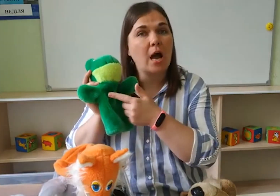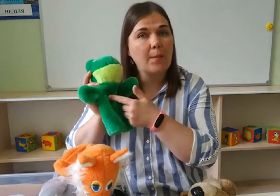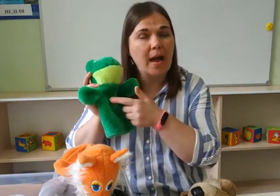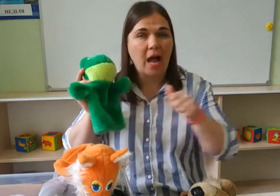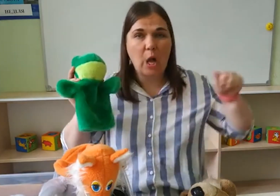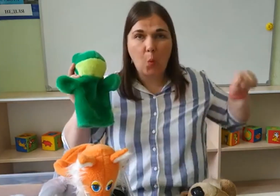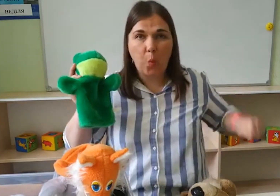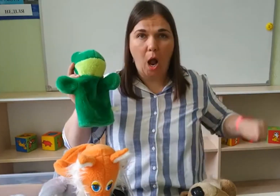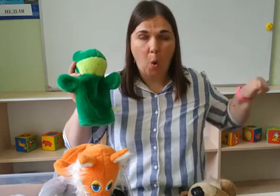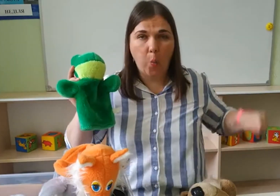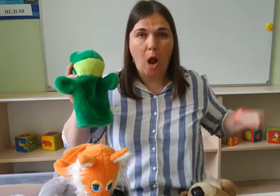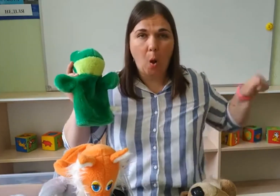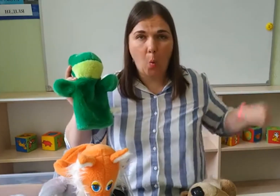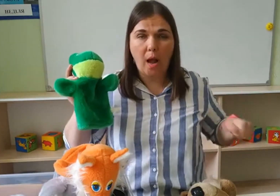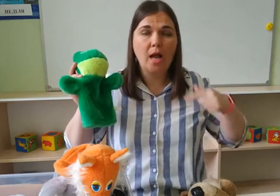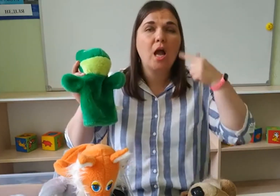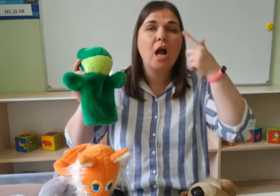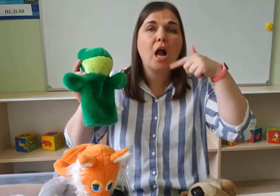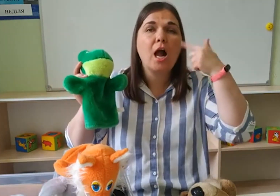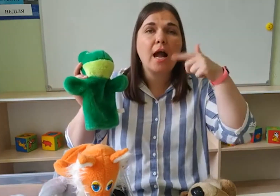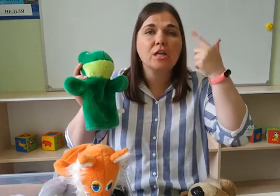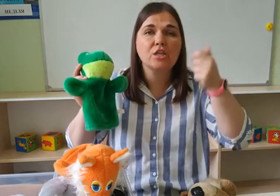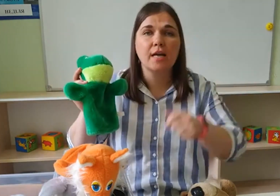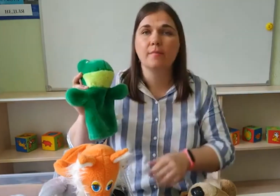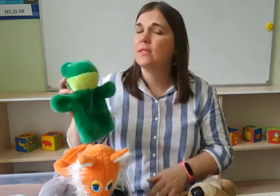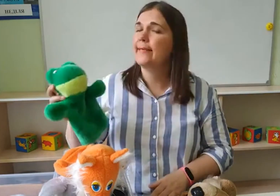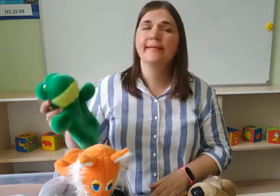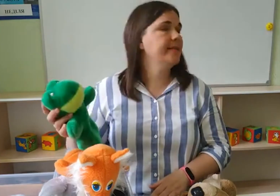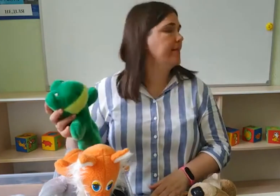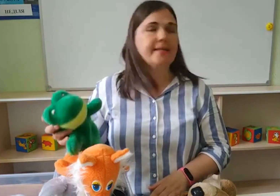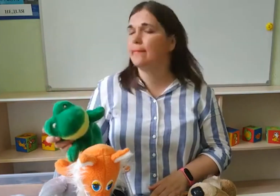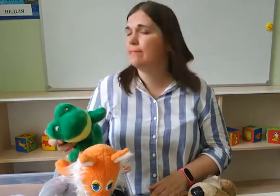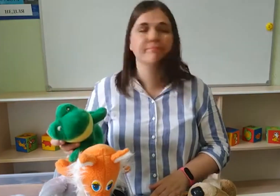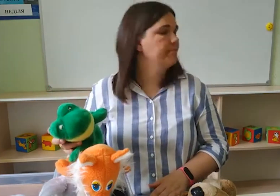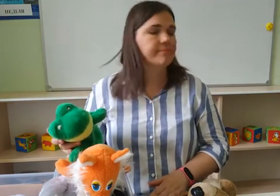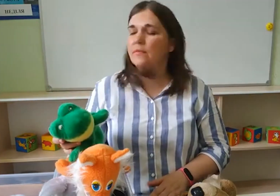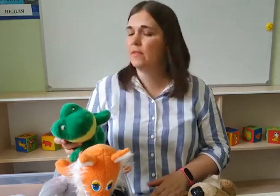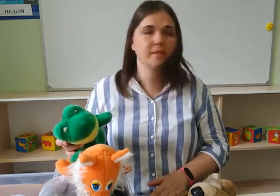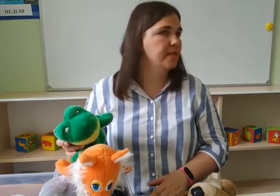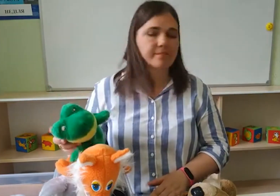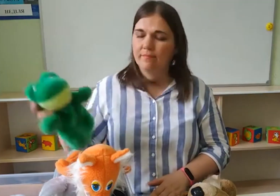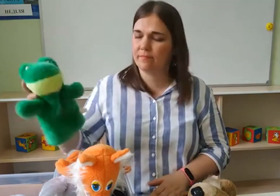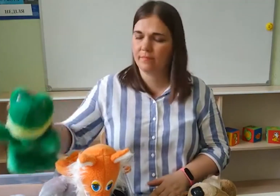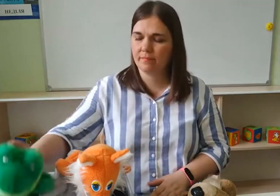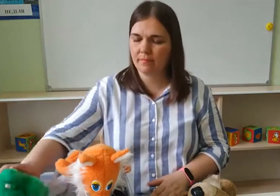Жаба, ква-ква-ква, каже, ні, ні.